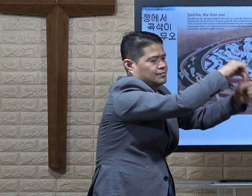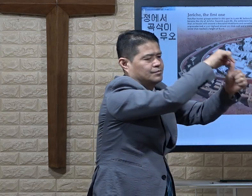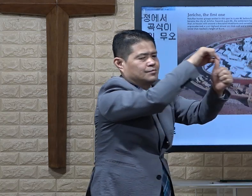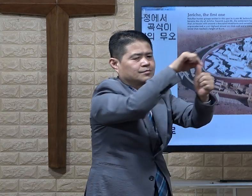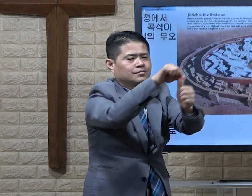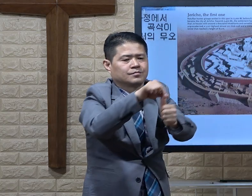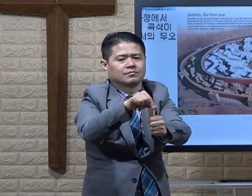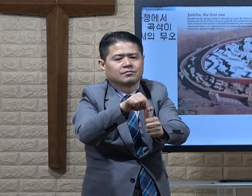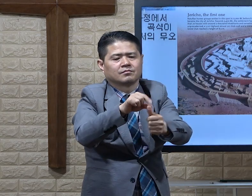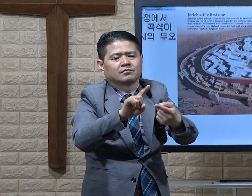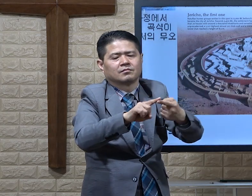그들을 살려내서